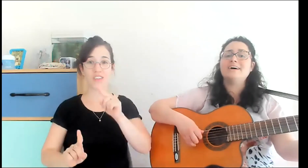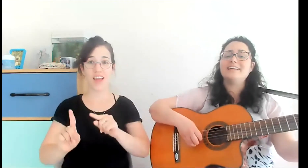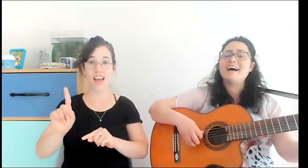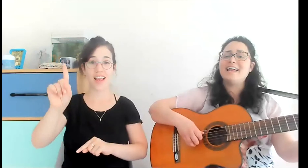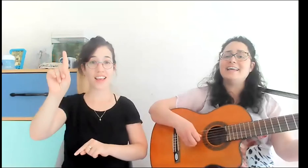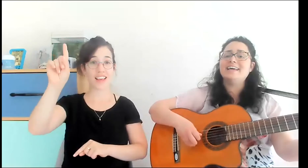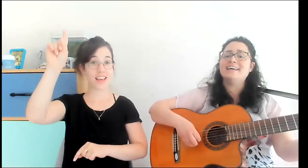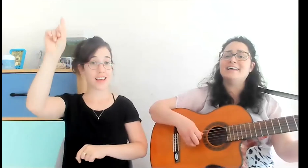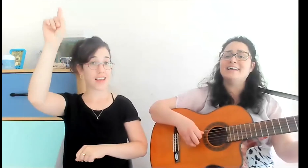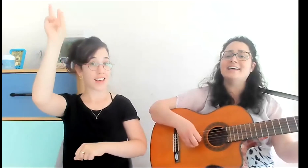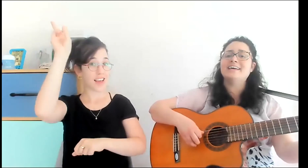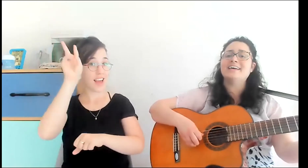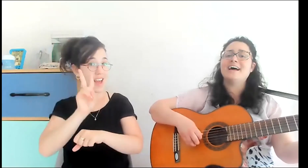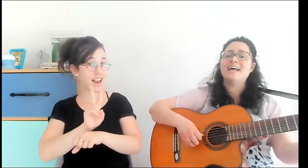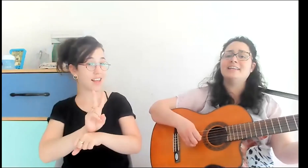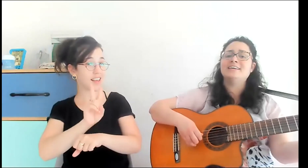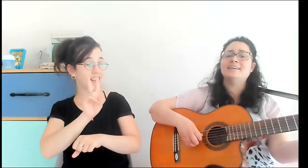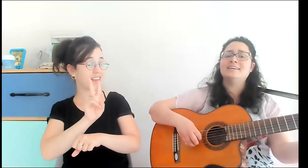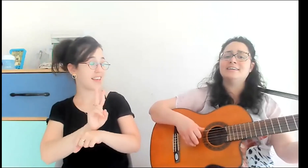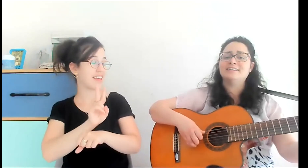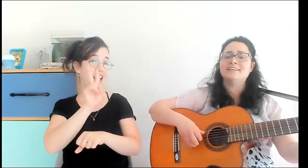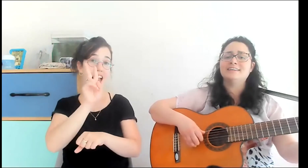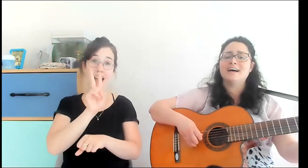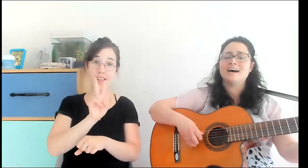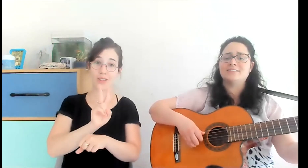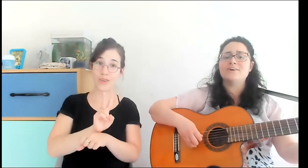שמור נא לי אלי